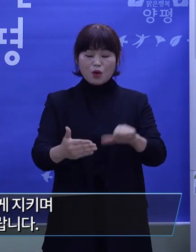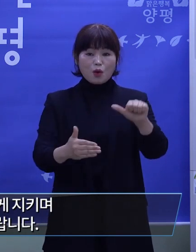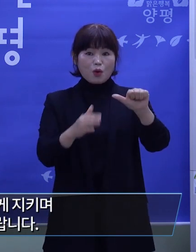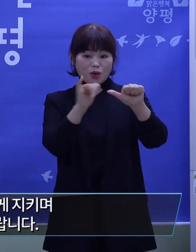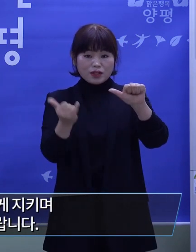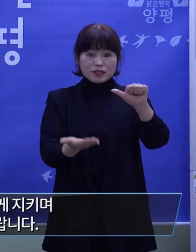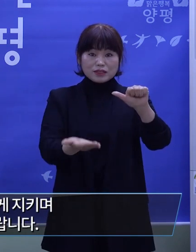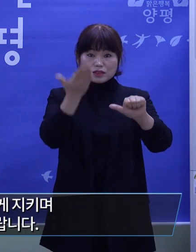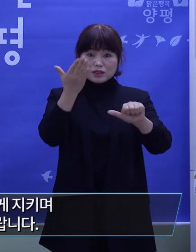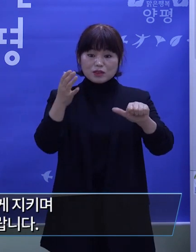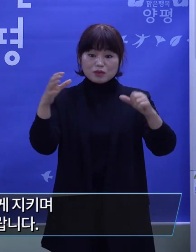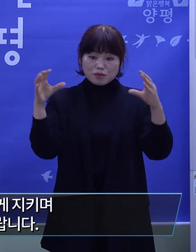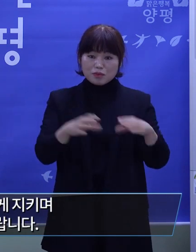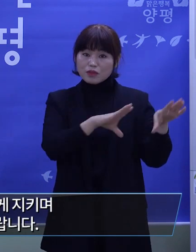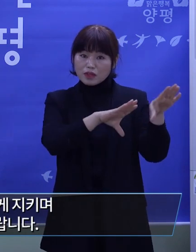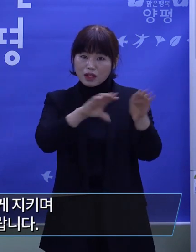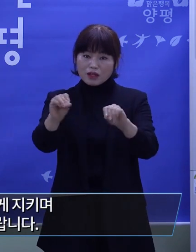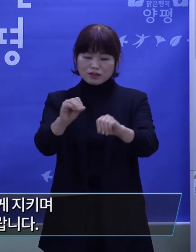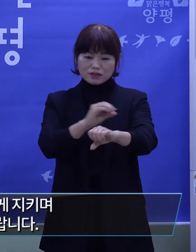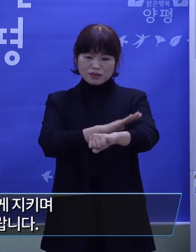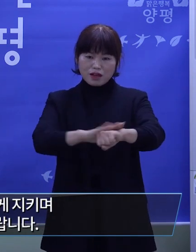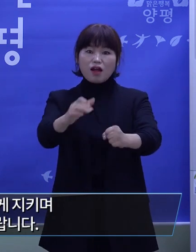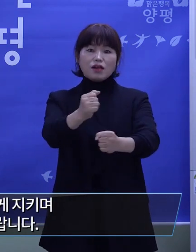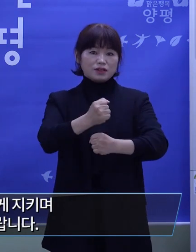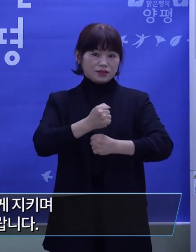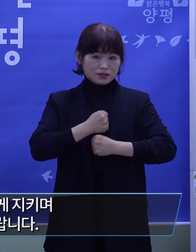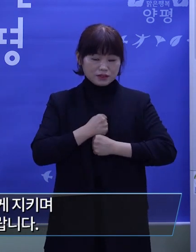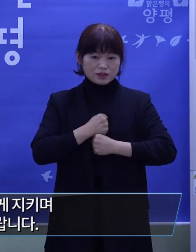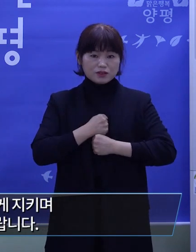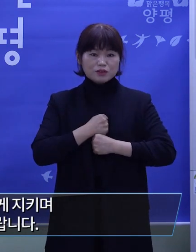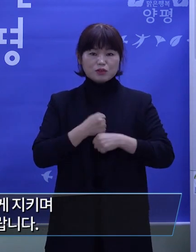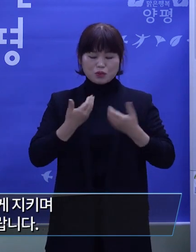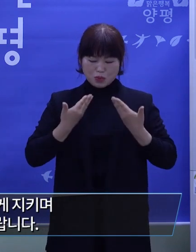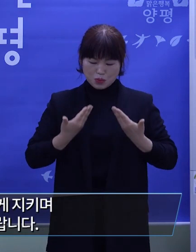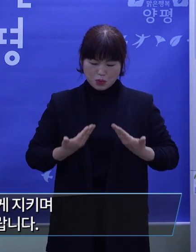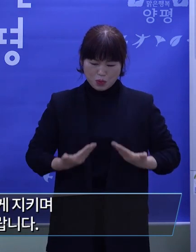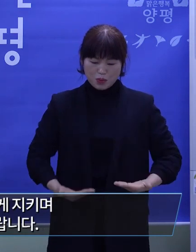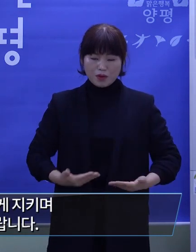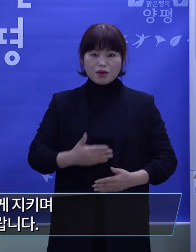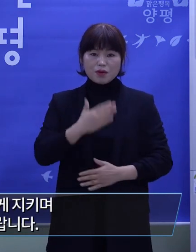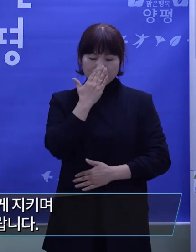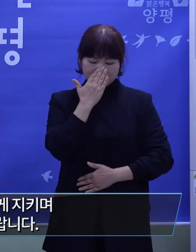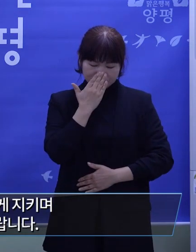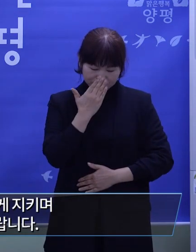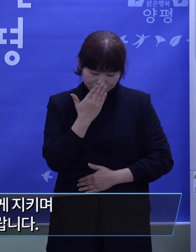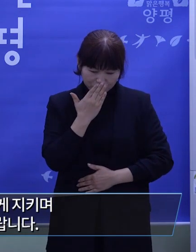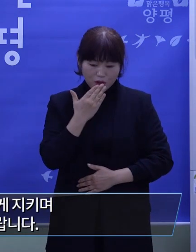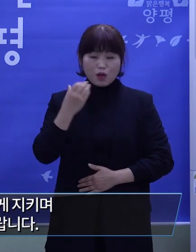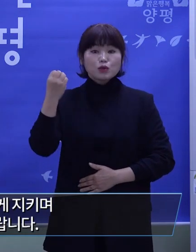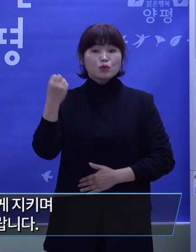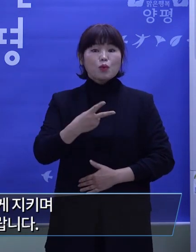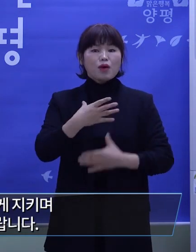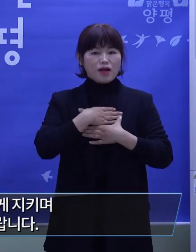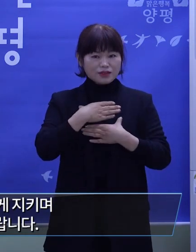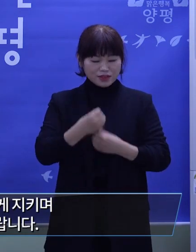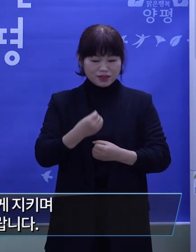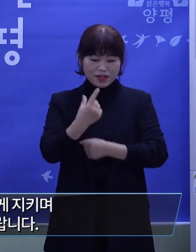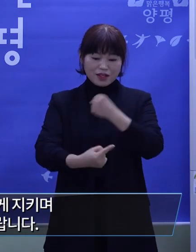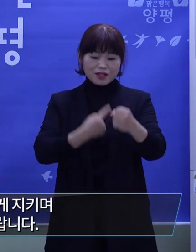금지 행정명령을 철저하게 지키며 차분하고 고요한 그리고